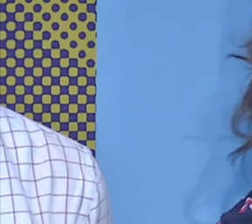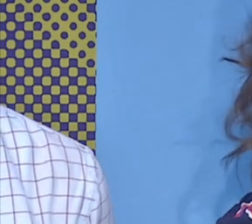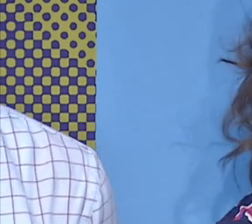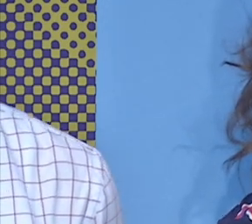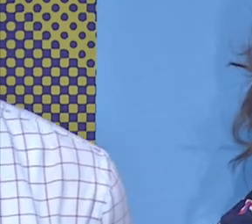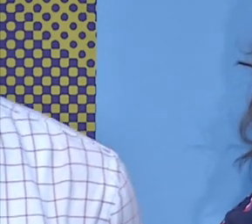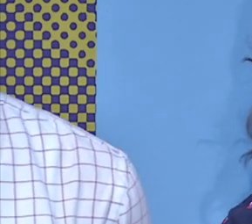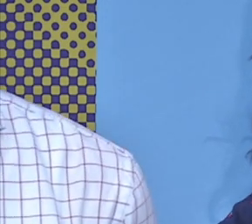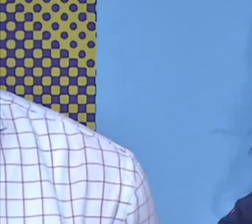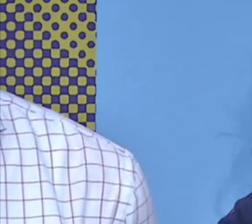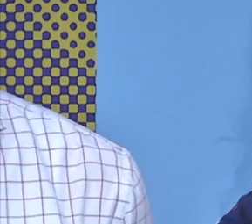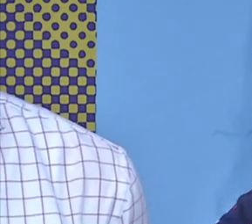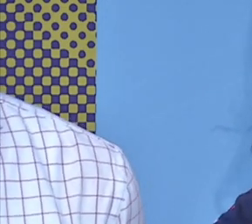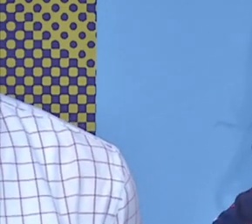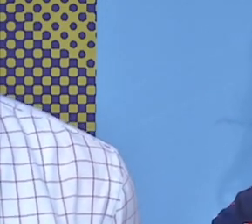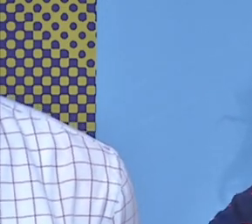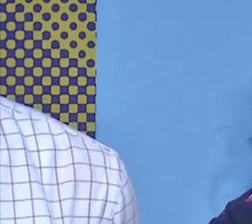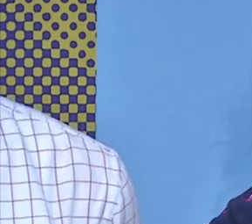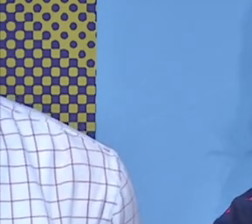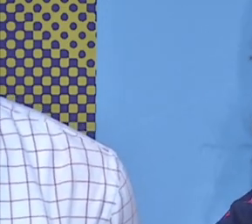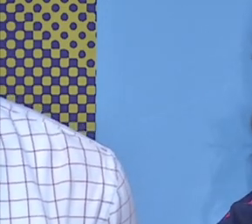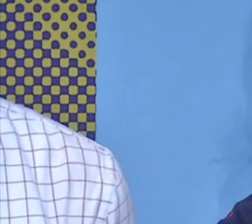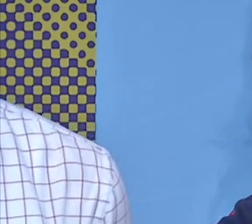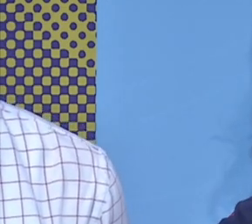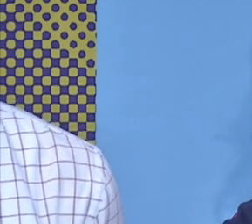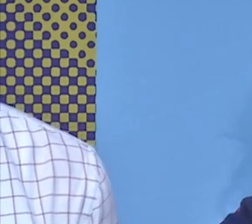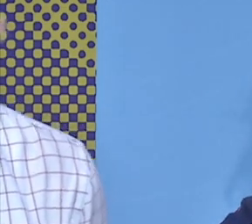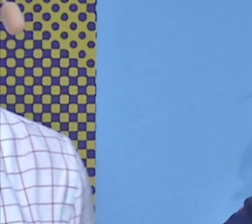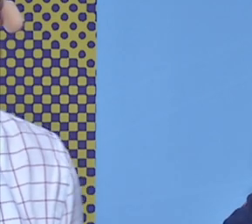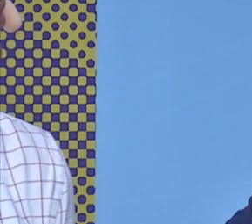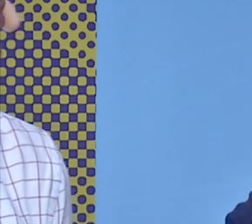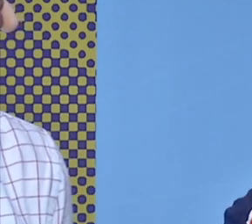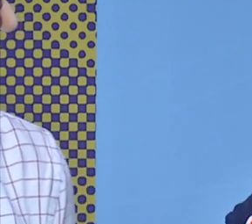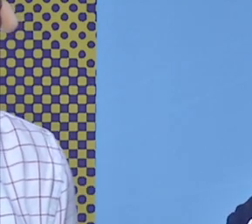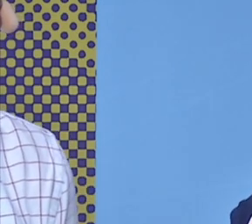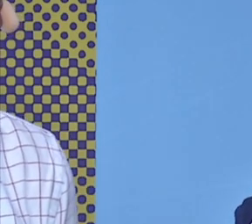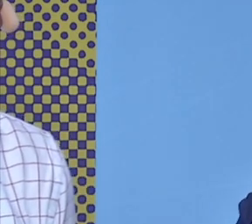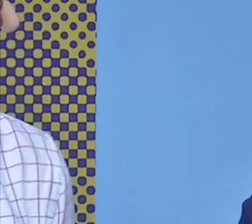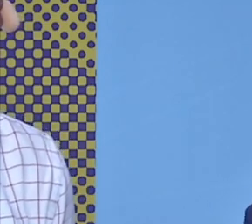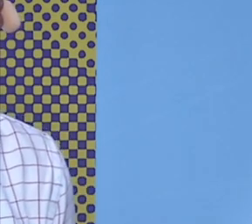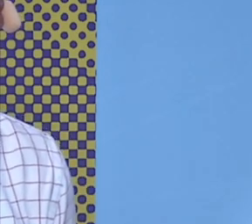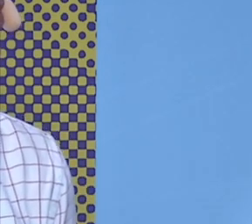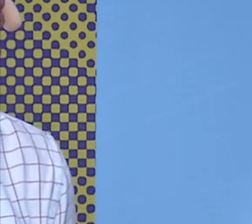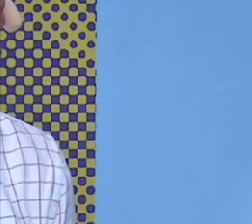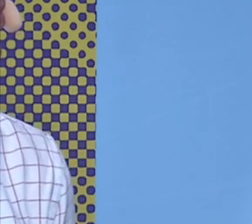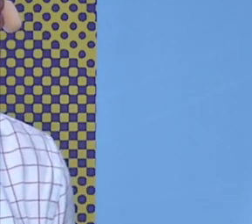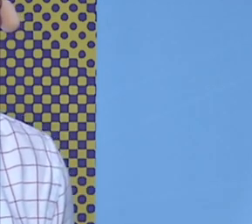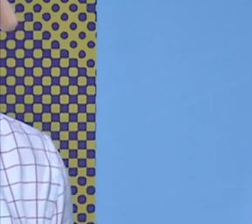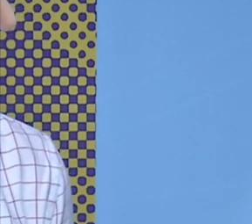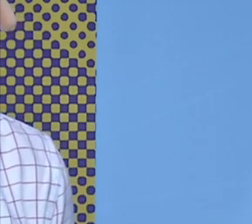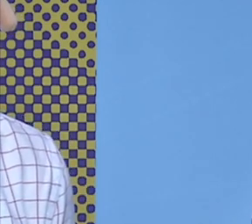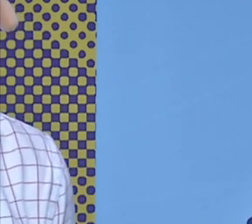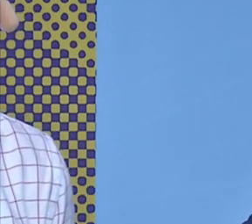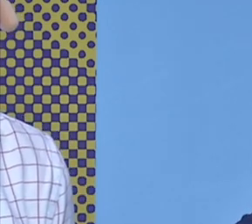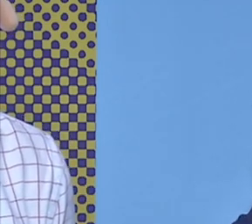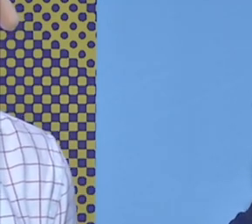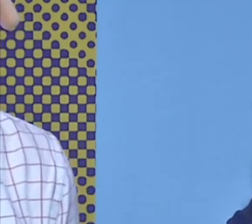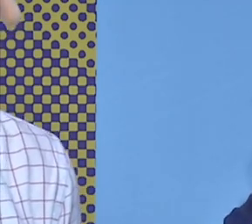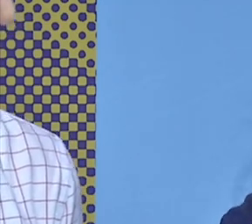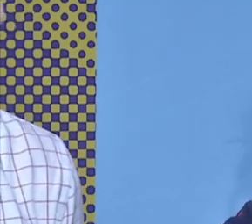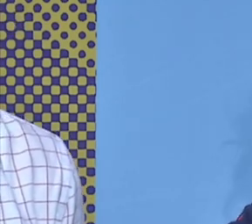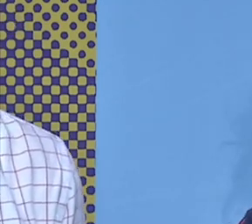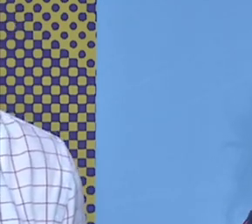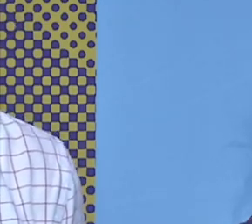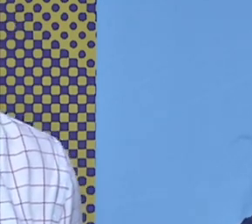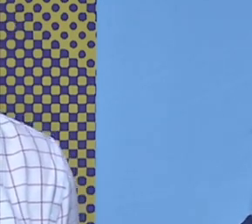till sitt jobb och sen ska man gå hem och så ska man liksom ha sin semester så ska man, men den här just människor som kommer hit med väldigt